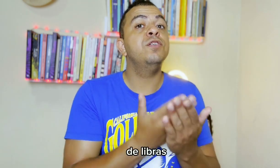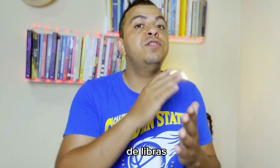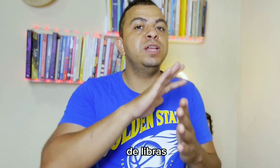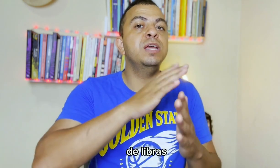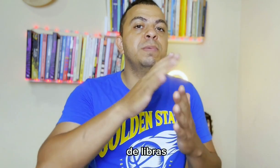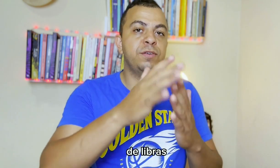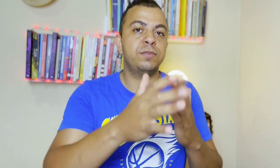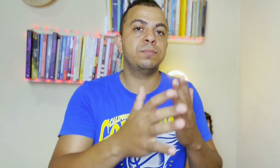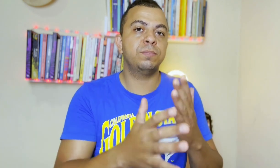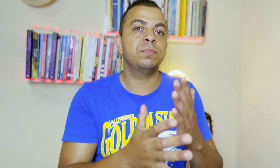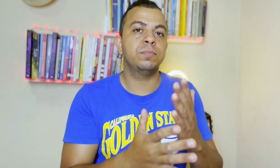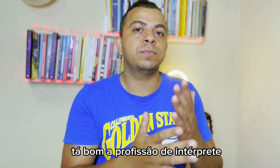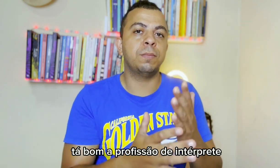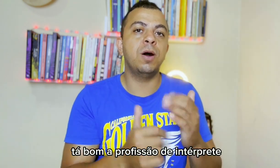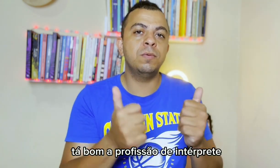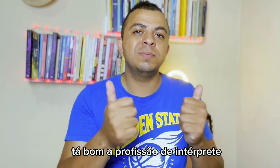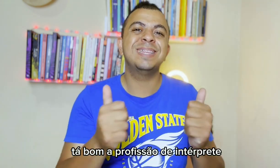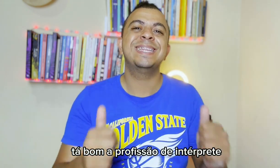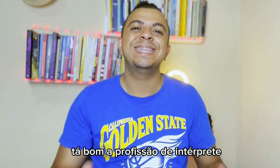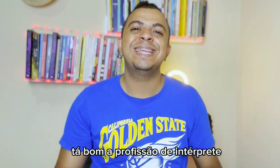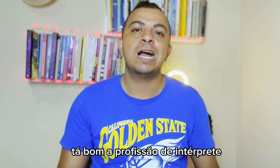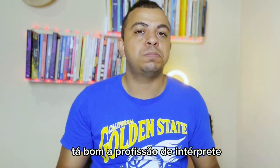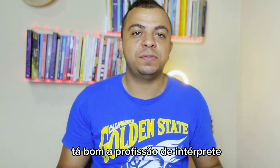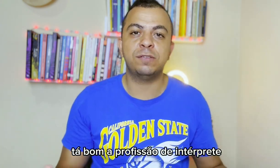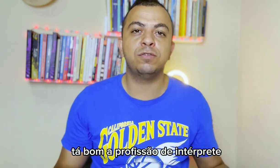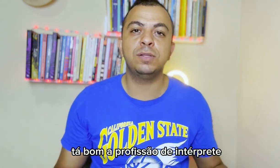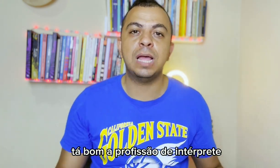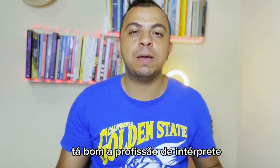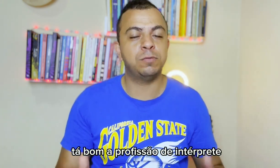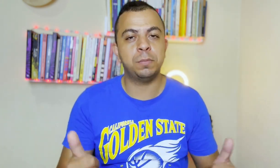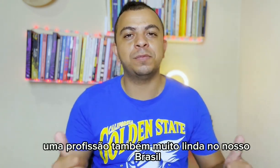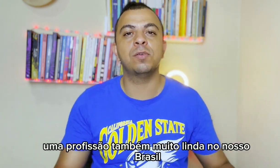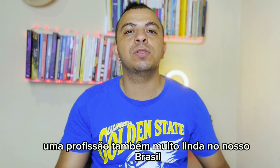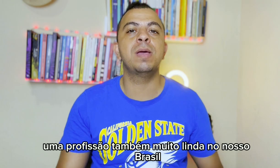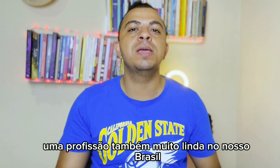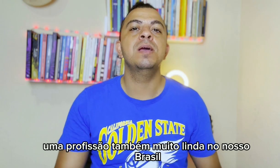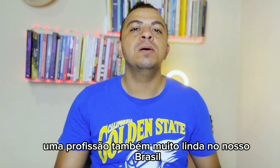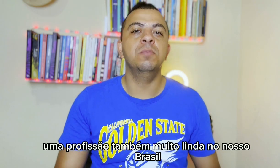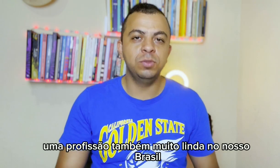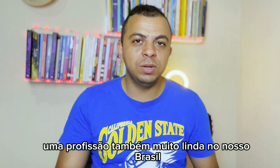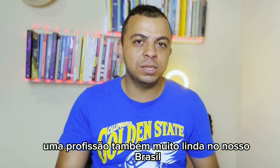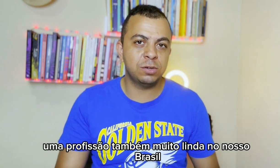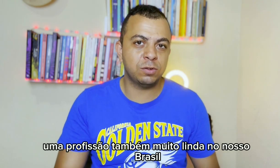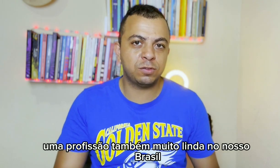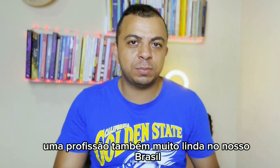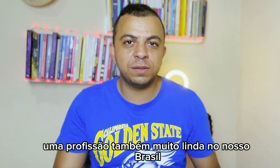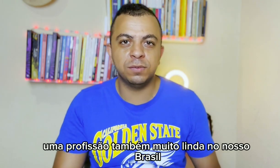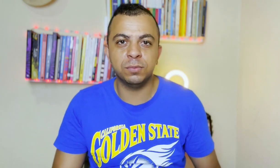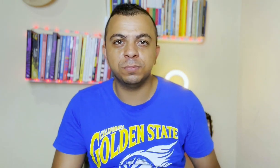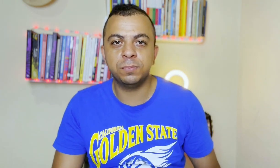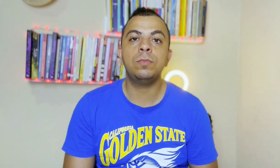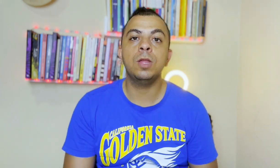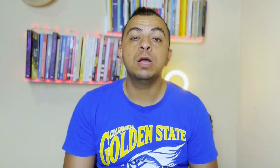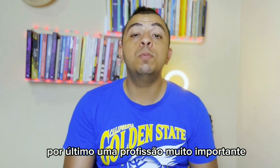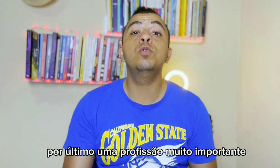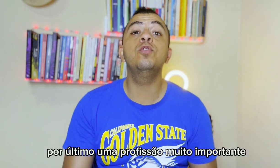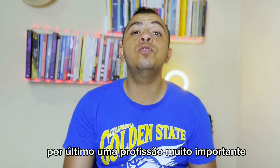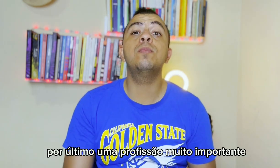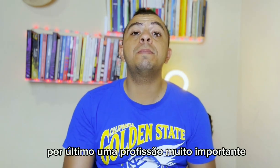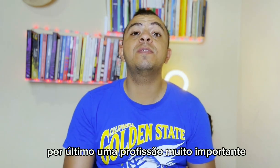de Libras. Tá bom? A profissão de intérprete, uma profissão também muito linda no nosso Brasil. Por último, uma